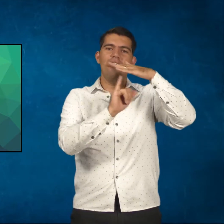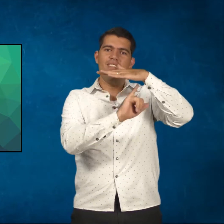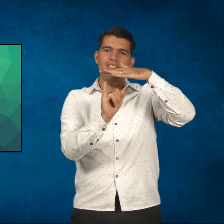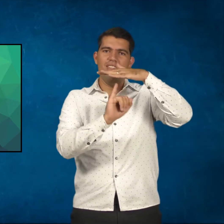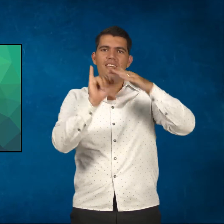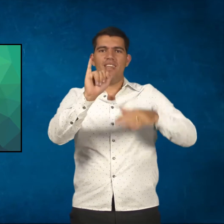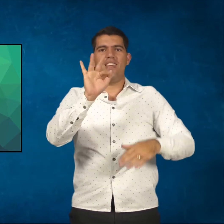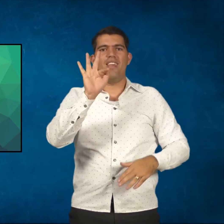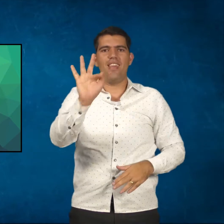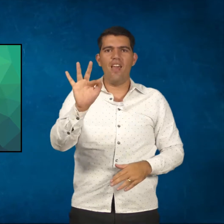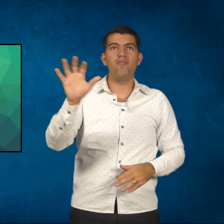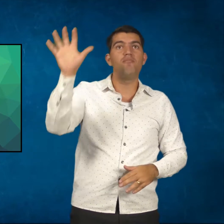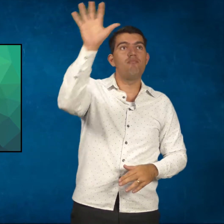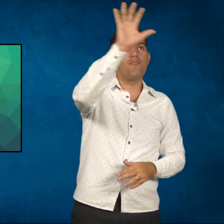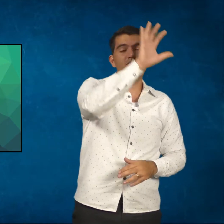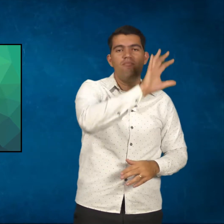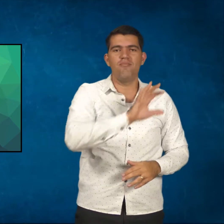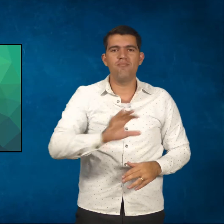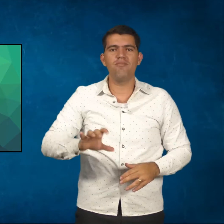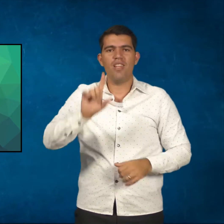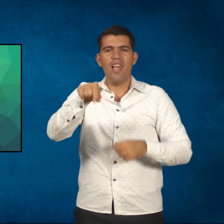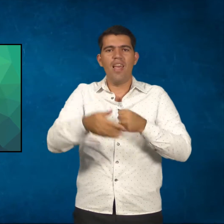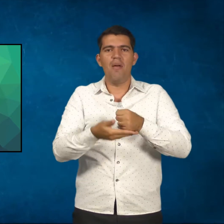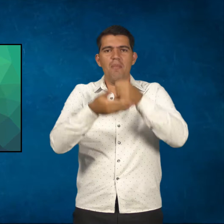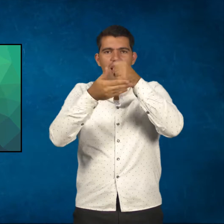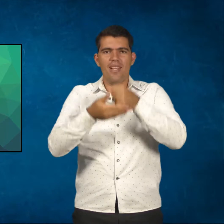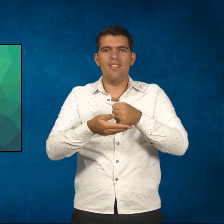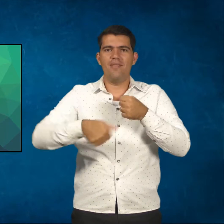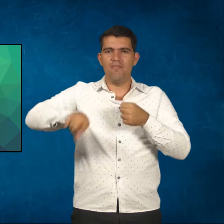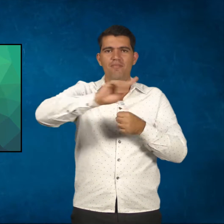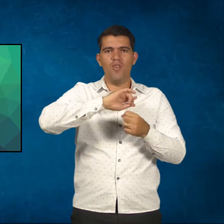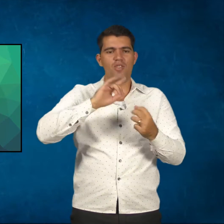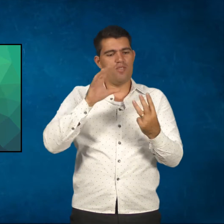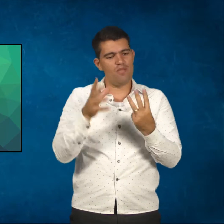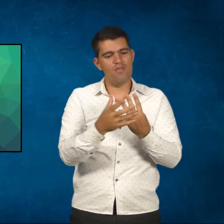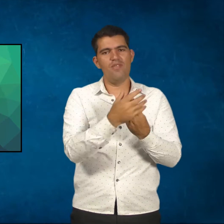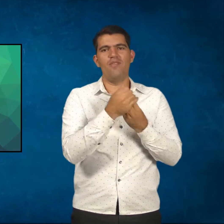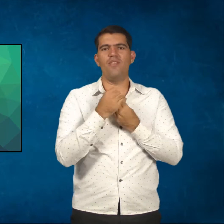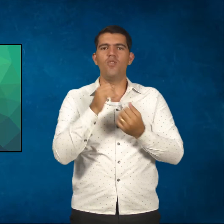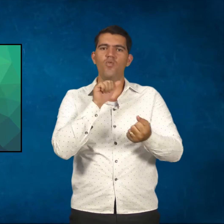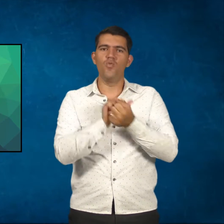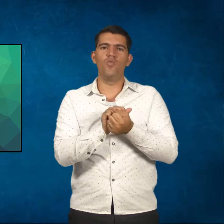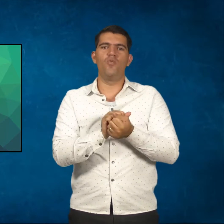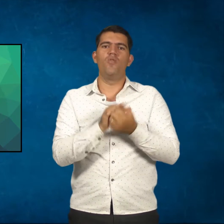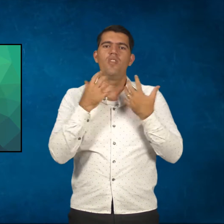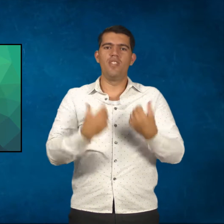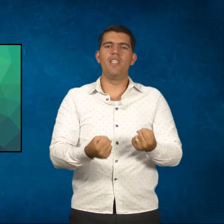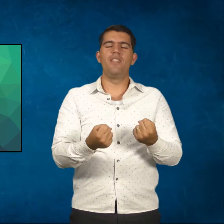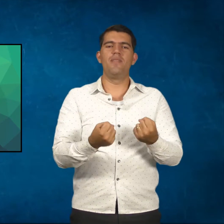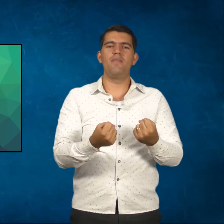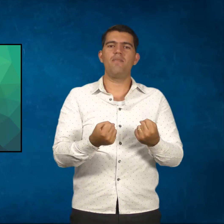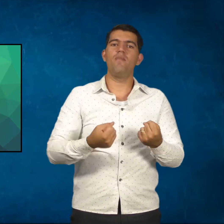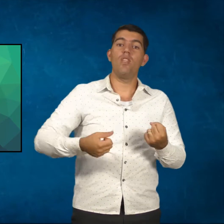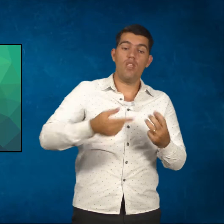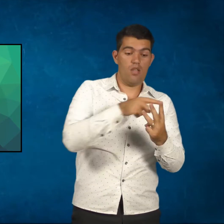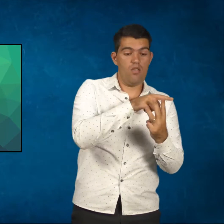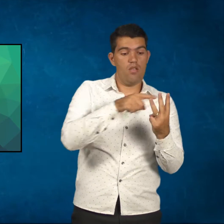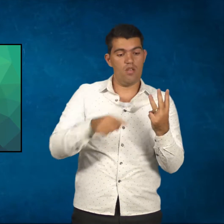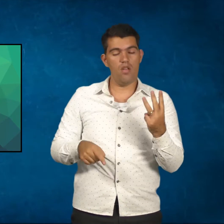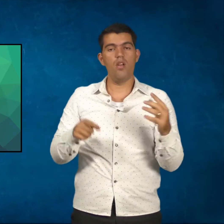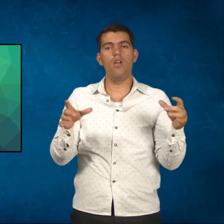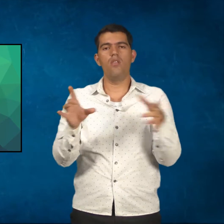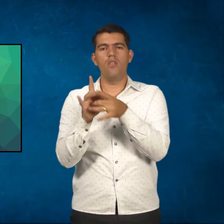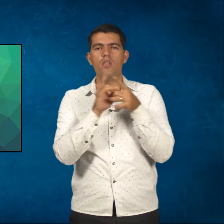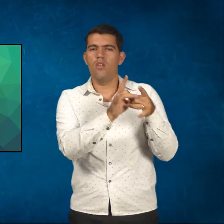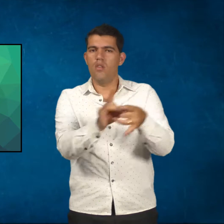institutos em que os institutos devem se inserir, de modo que ela contemplem a integração entre